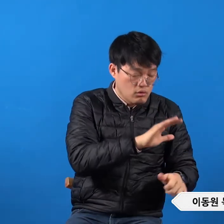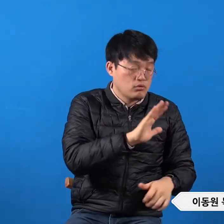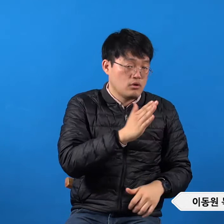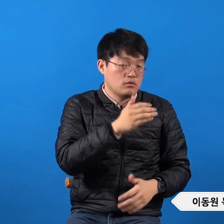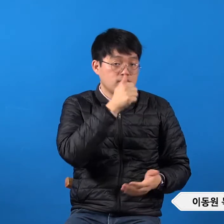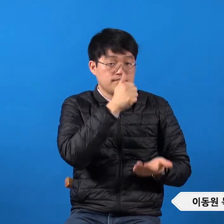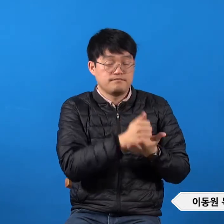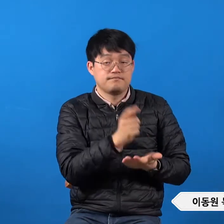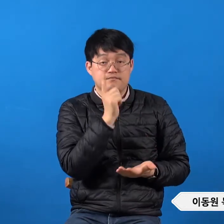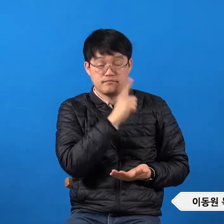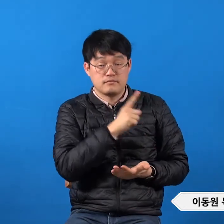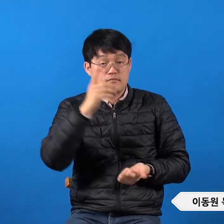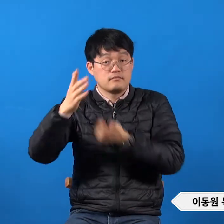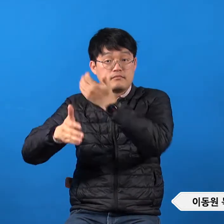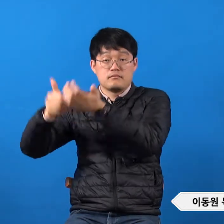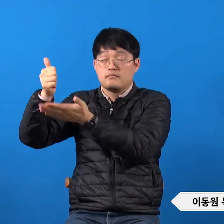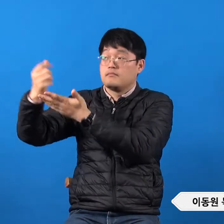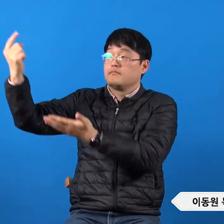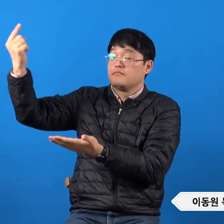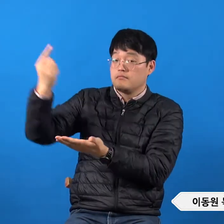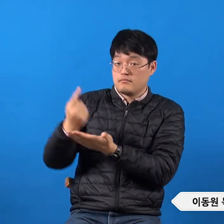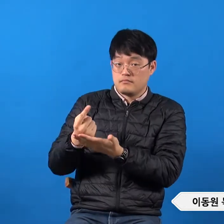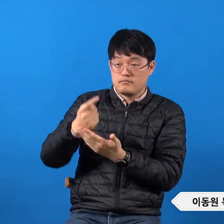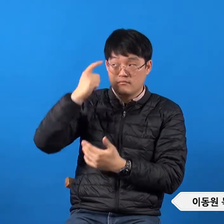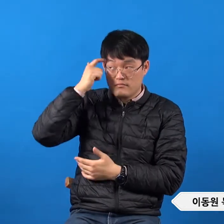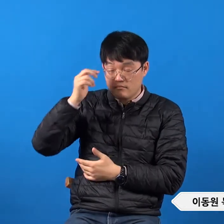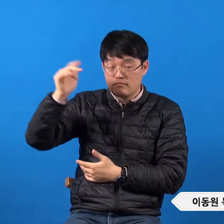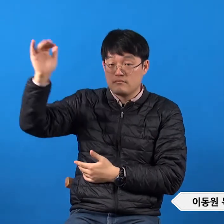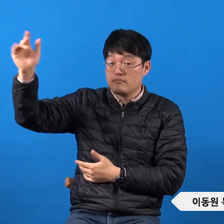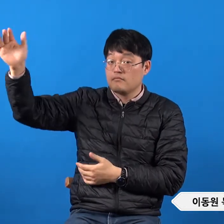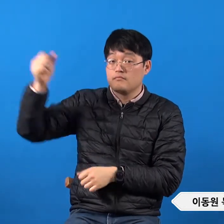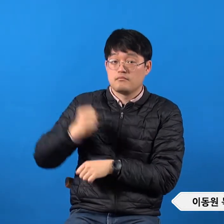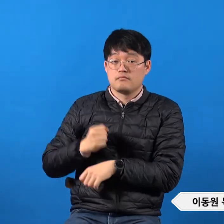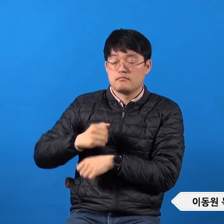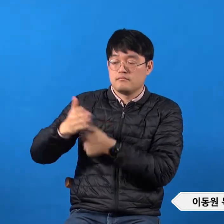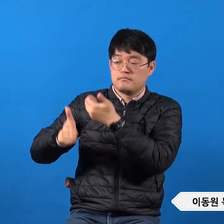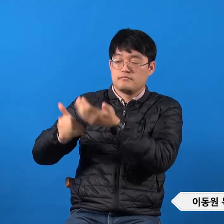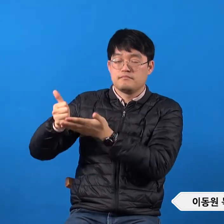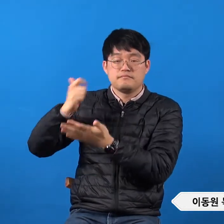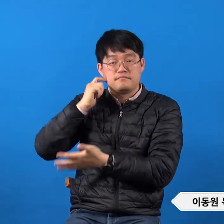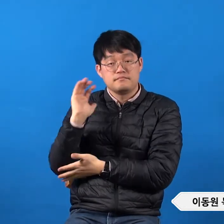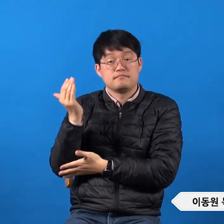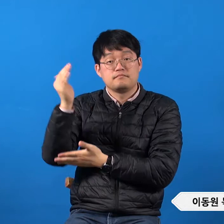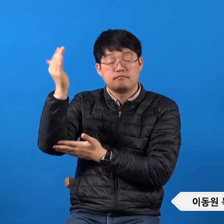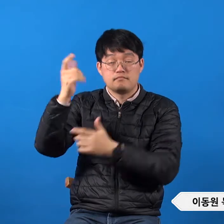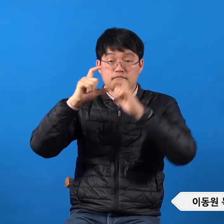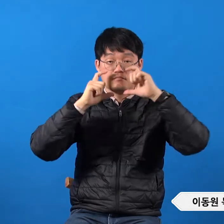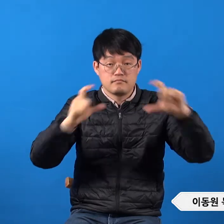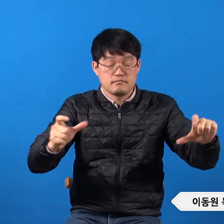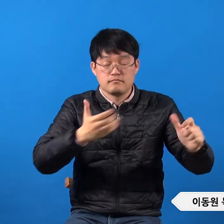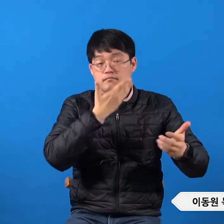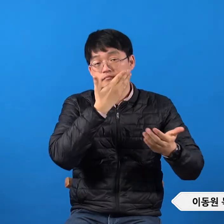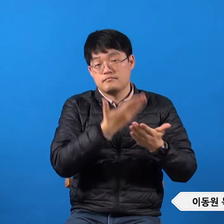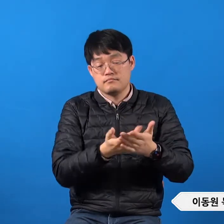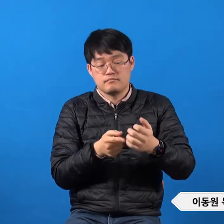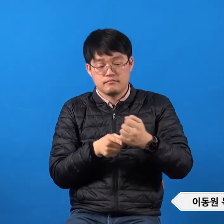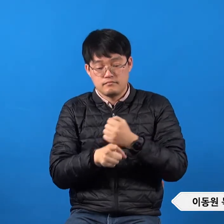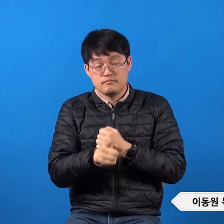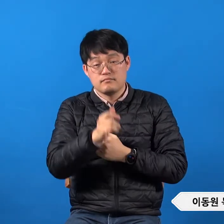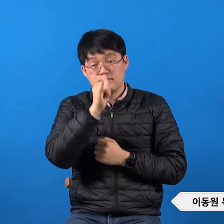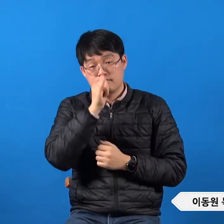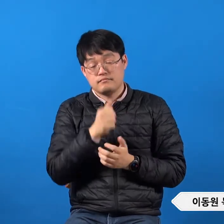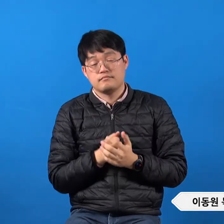사실입니다. 여기 우리가 하나님의 임재를 사모하며 하나님의 영광을 선포해야 할 중요한 이유가